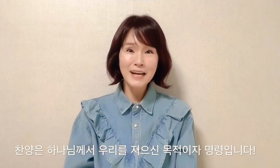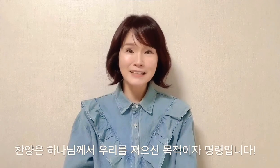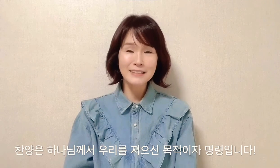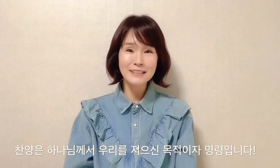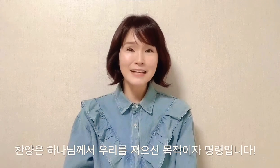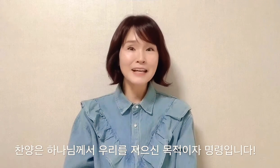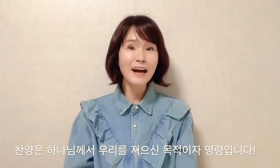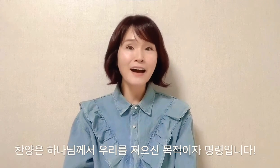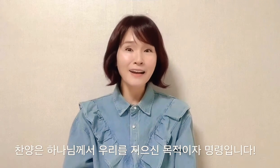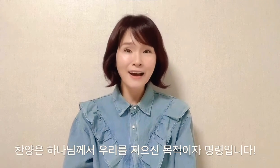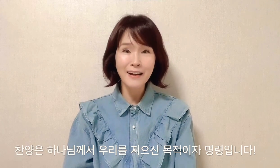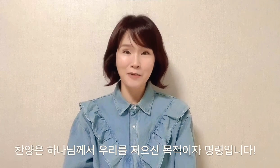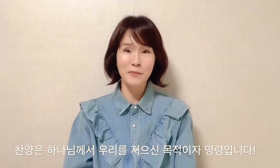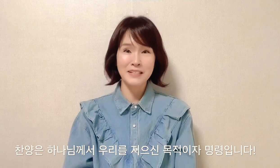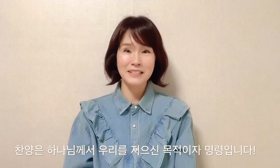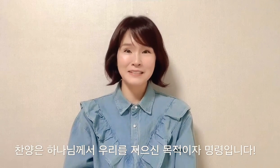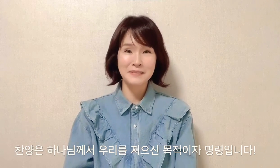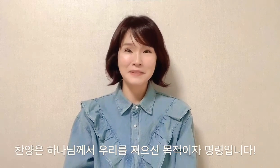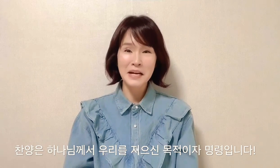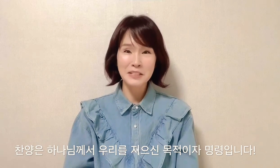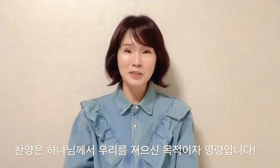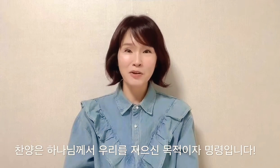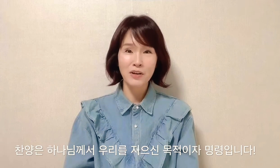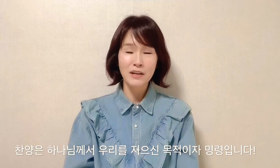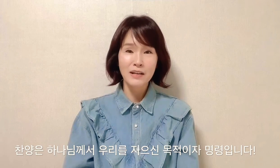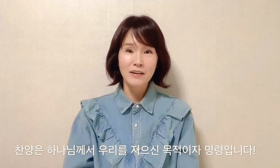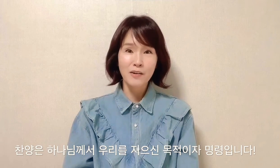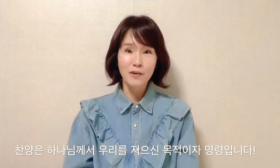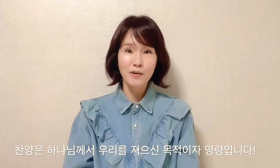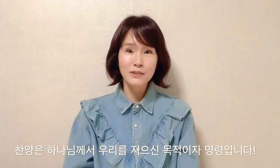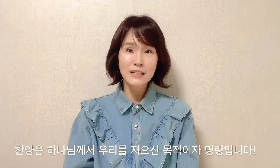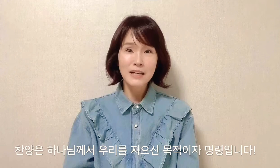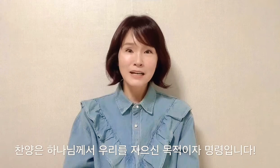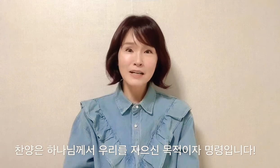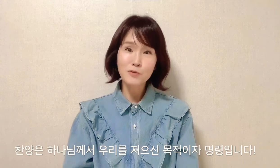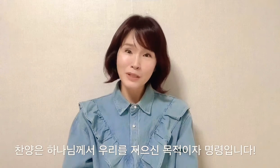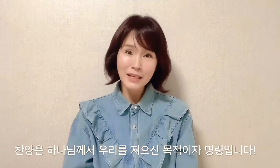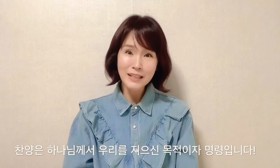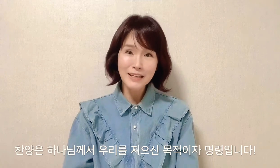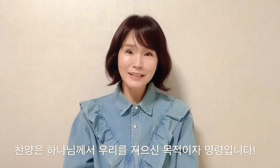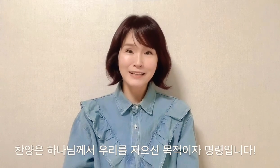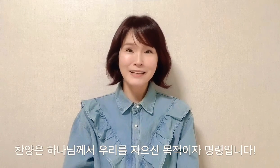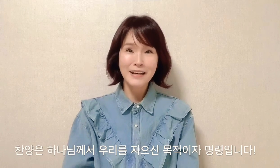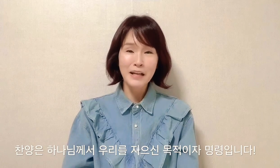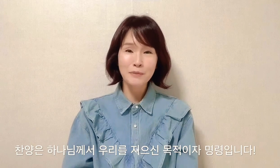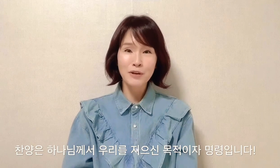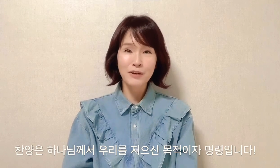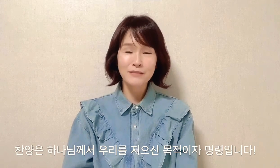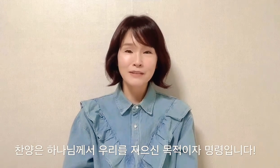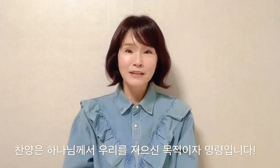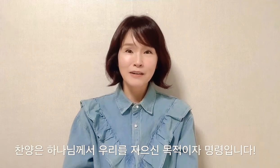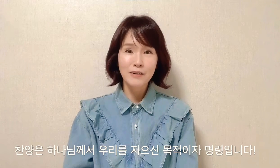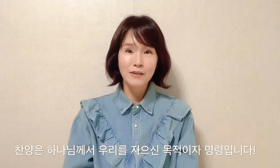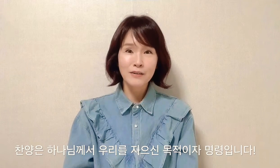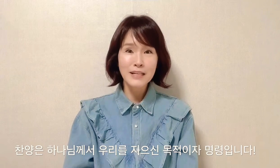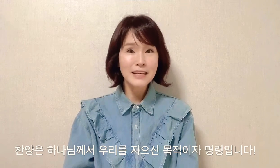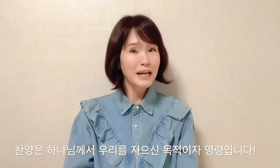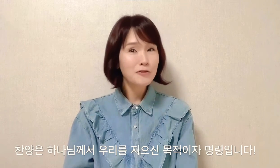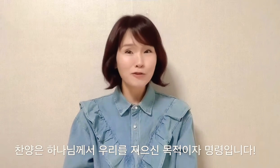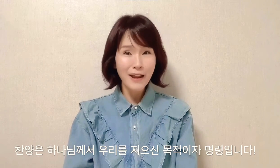찬양은 찬양하라라고 말씀하시죠. 찬양할 수 있겠니? 아니면 찬양해 줄래?